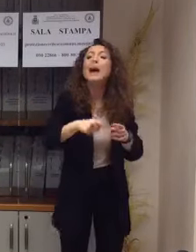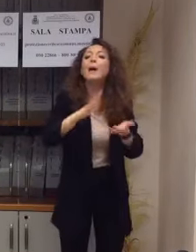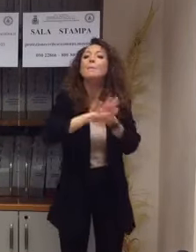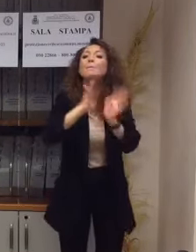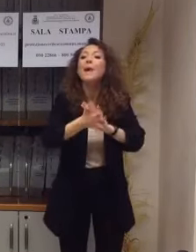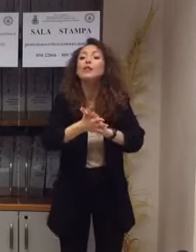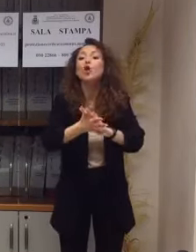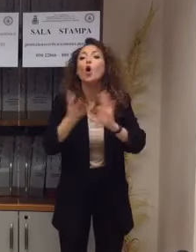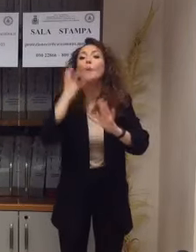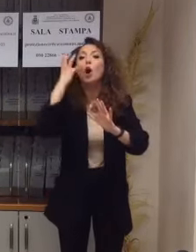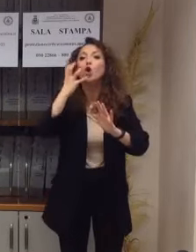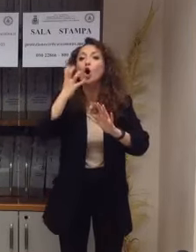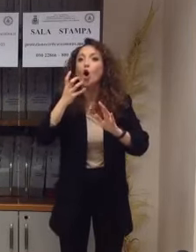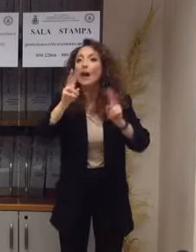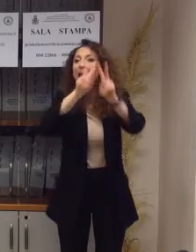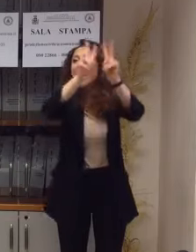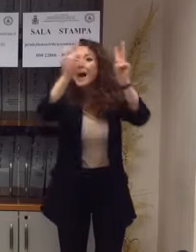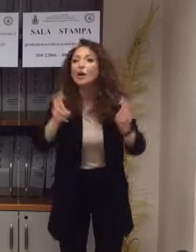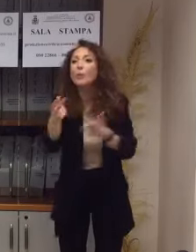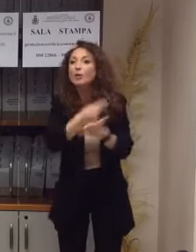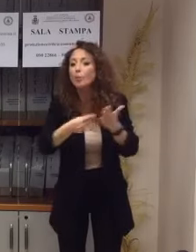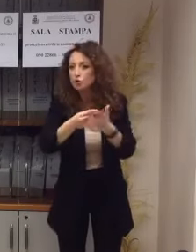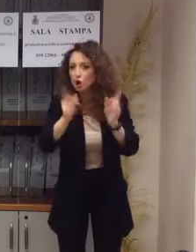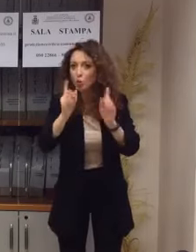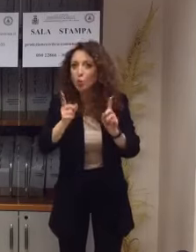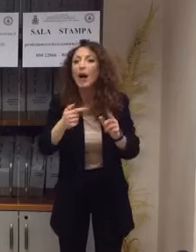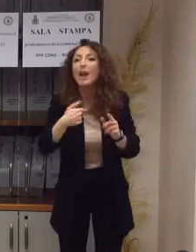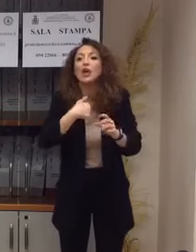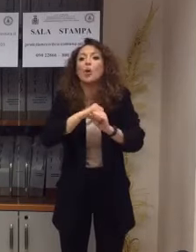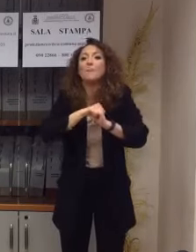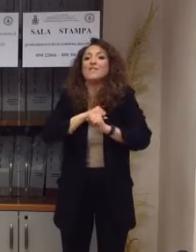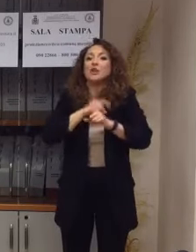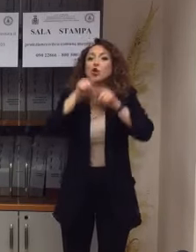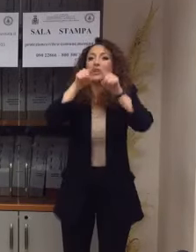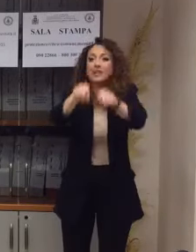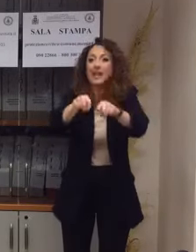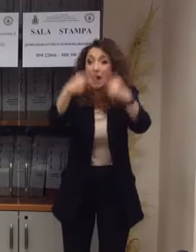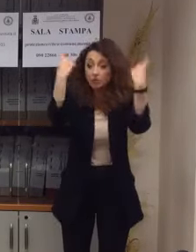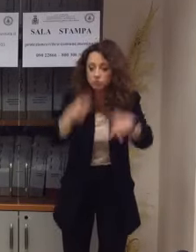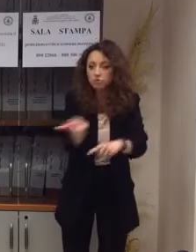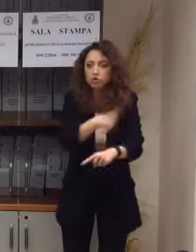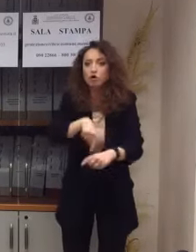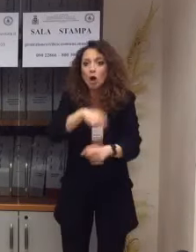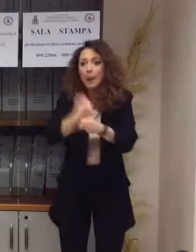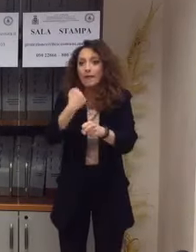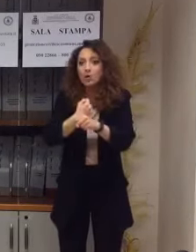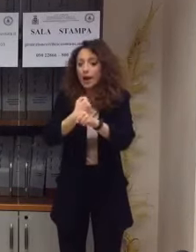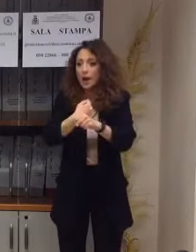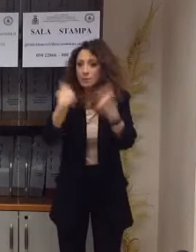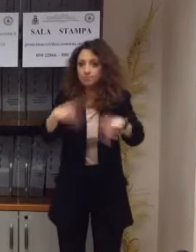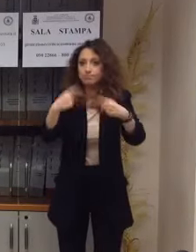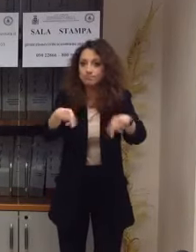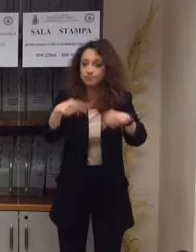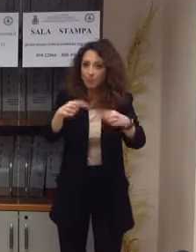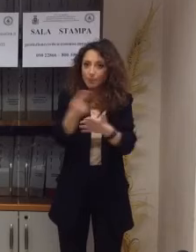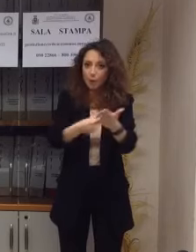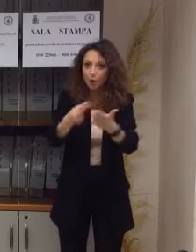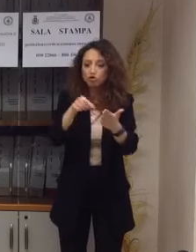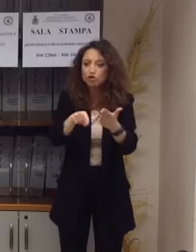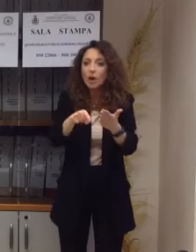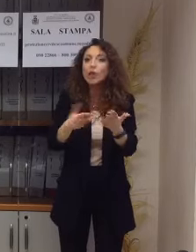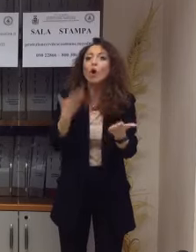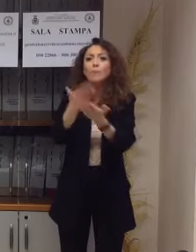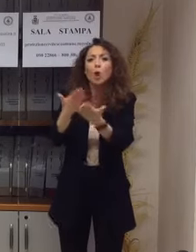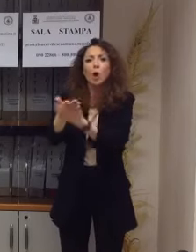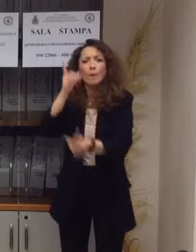te. Questo è il progetto che va lanciato ed è questo su cui noi stiamo lavorando e lo proporremo a tutte le forze